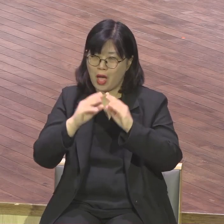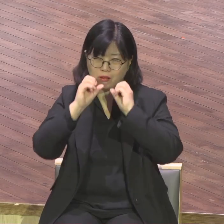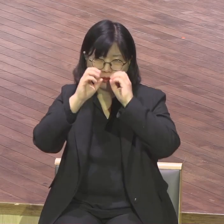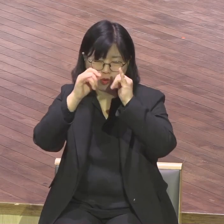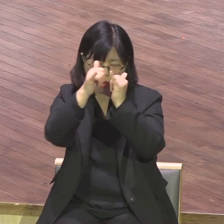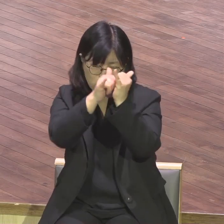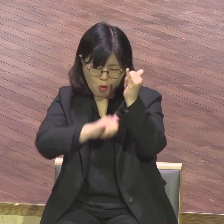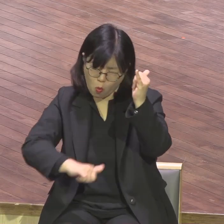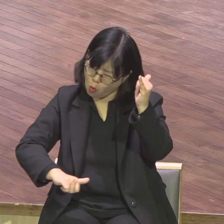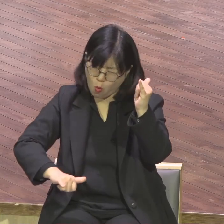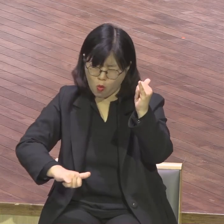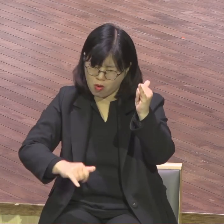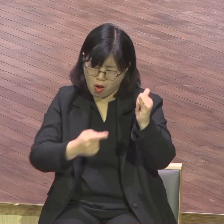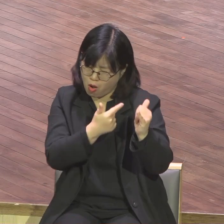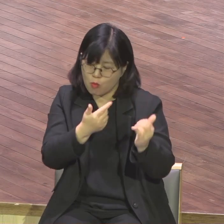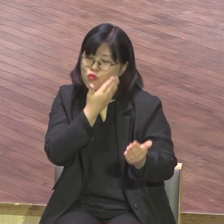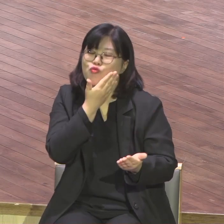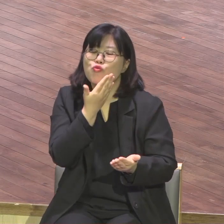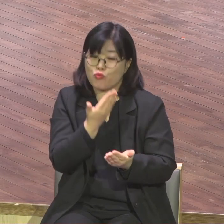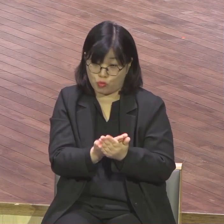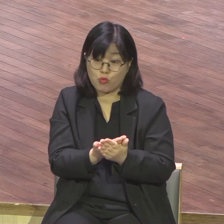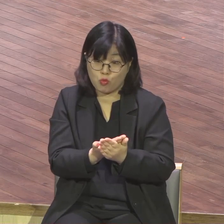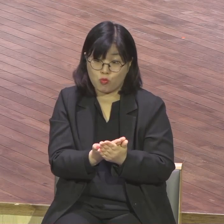의미를 가집니다.